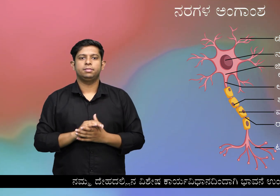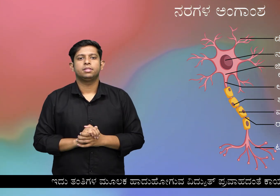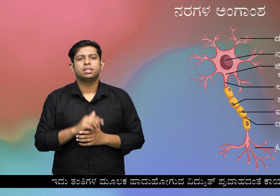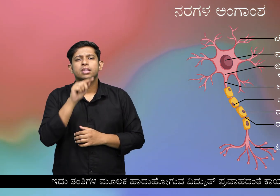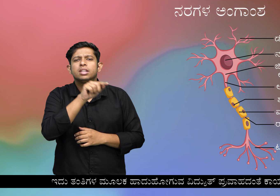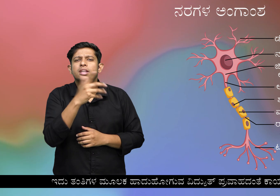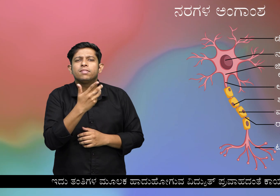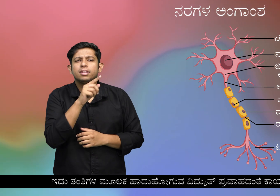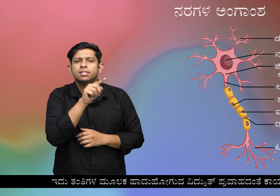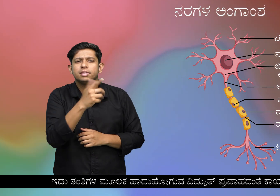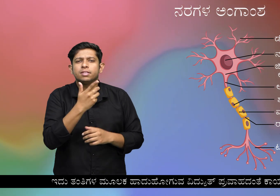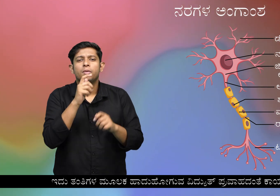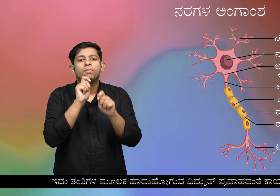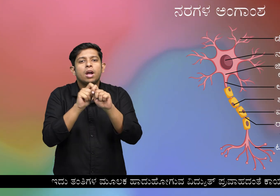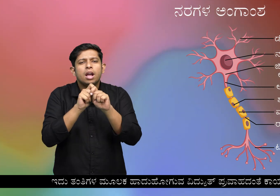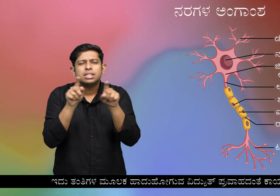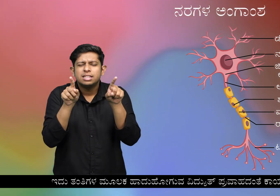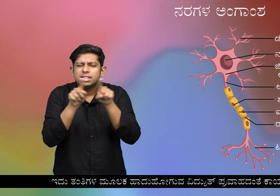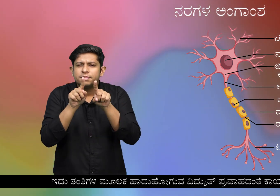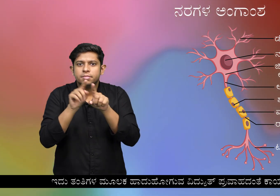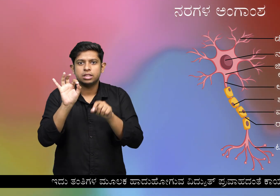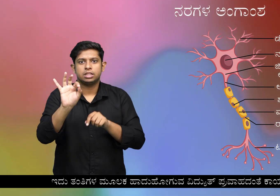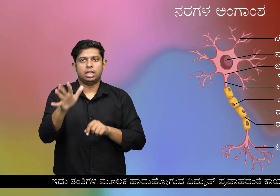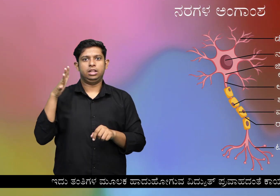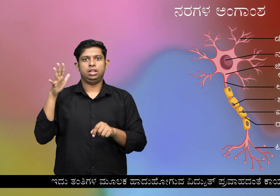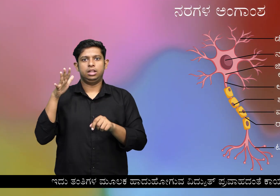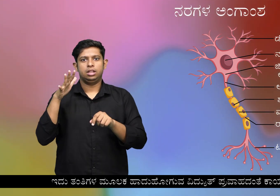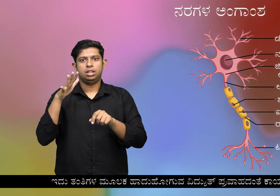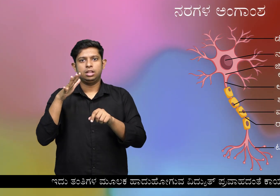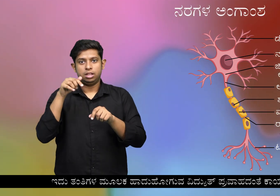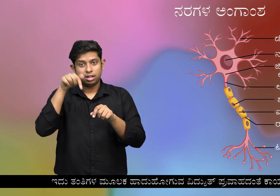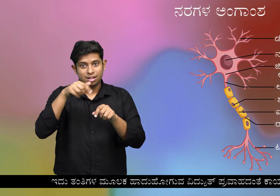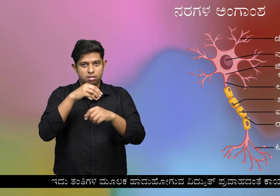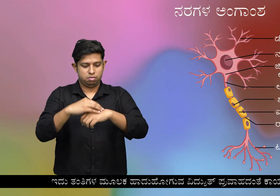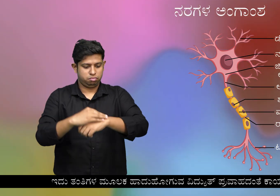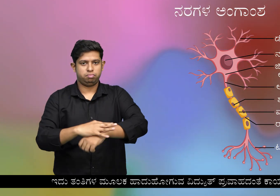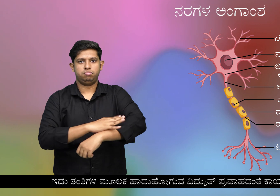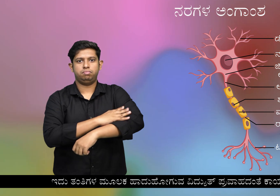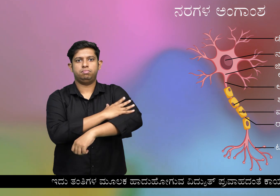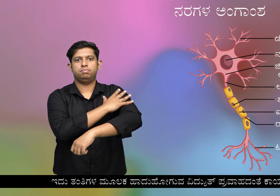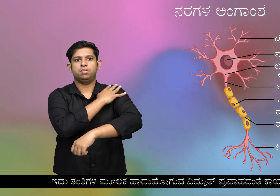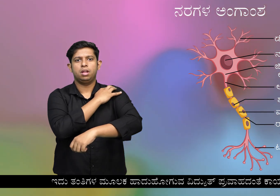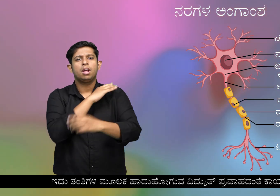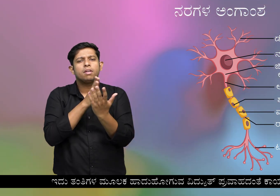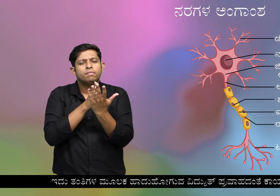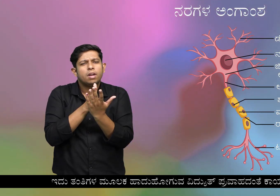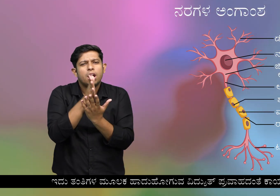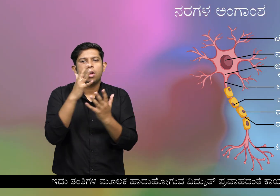ಇದು ತಂತಿಗಳ ಮೂಲಕ ಹಾದು ಹೋಗುವ ವಿದ್ಯುತ್ ಪ್ರವಾಹದಂತೆ ಕಾರ್ಯನಿರ್ವಹಿಸುತ್ತದೆ.